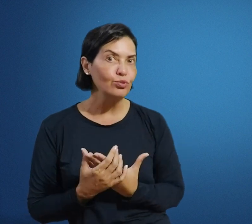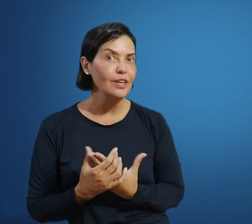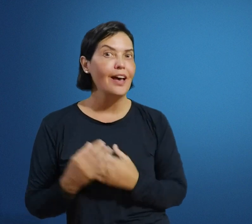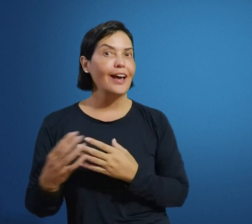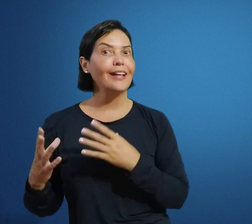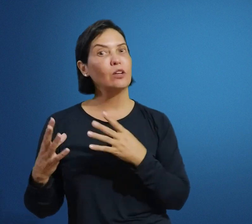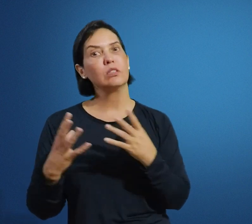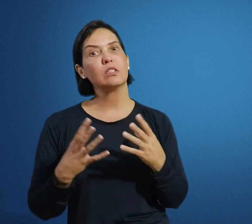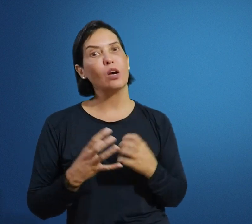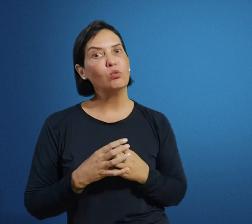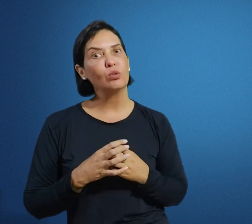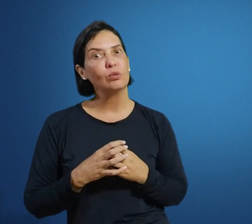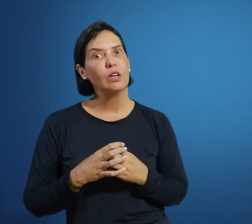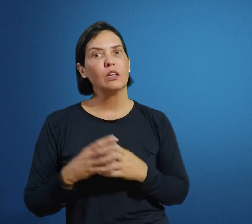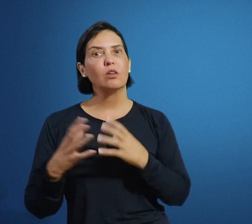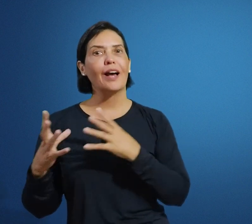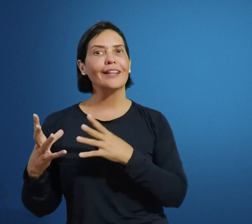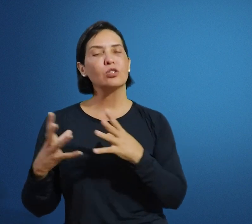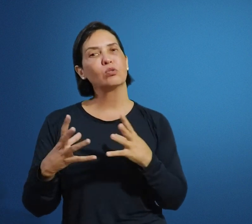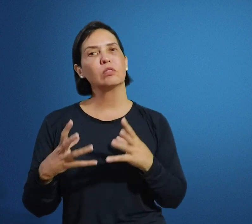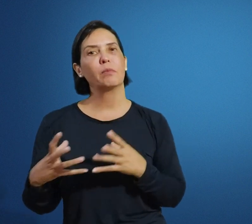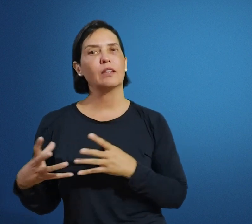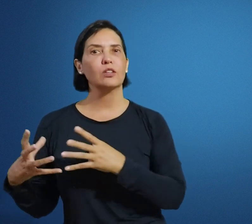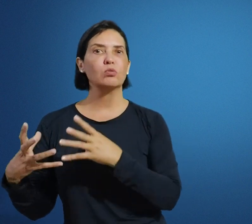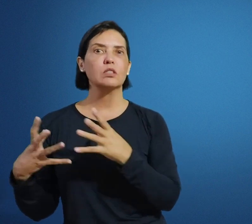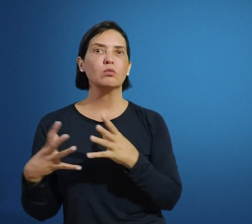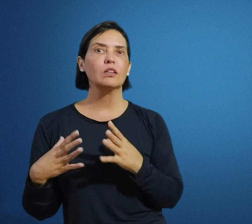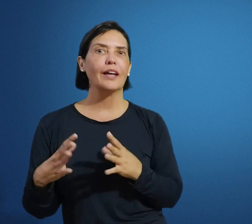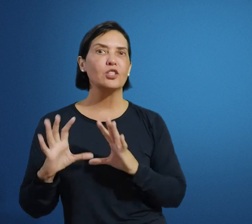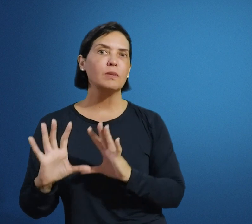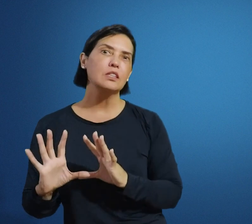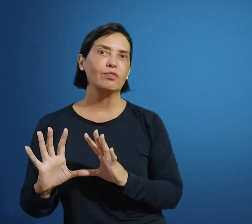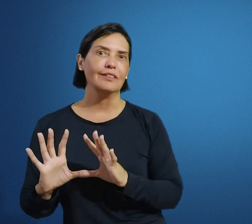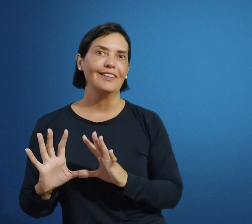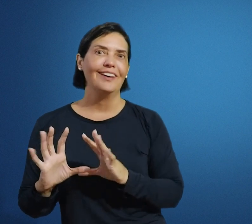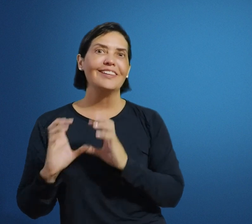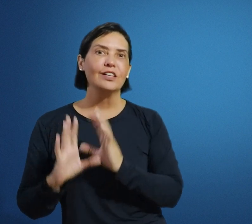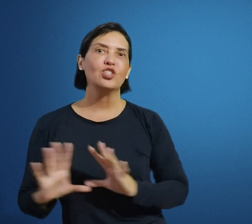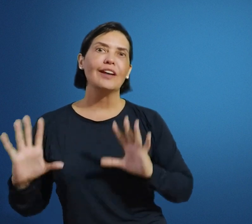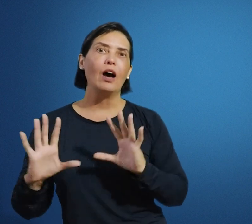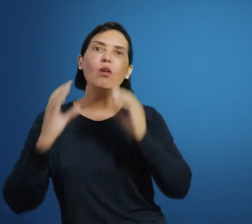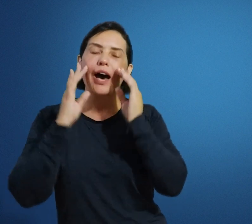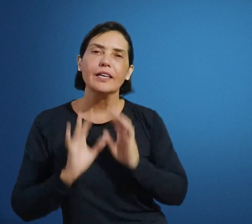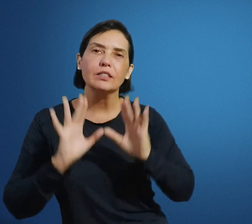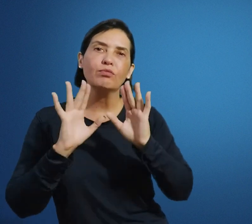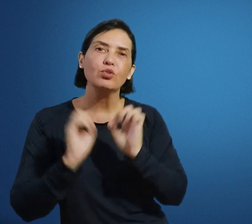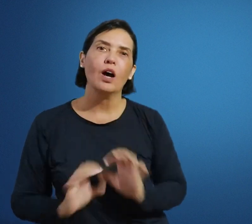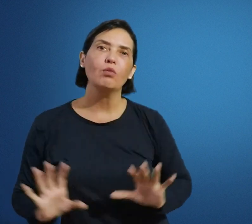alunos, cada aluno em si é único. Então, cada surdo também tem a sua singularidade específica. E, em geral, a questão visual